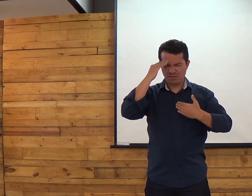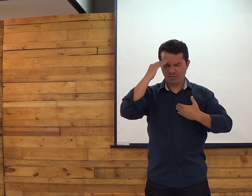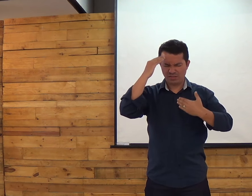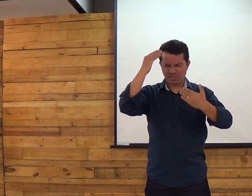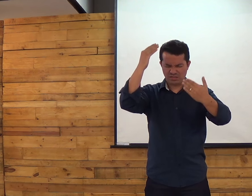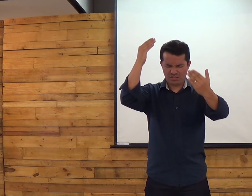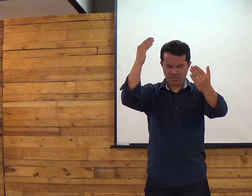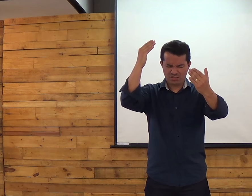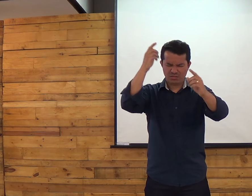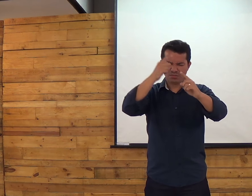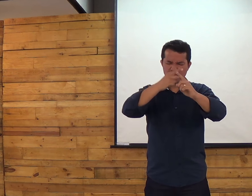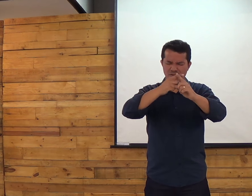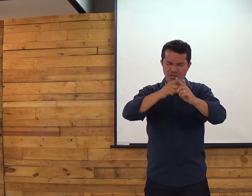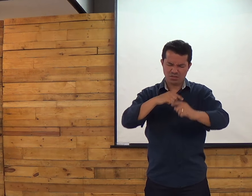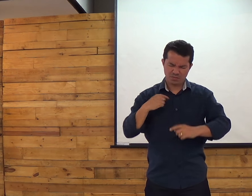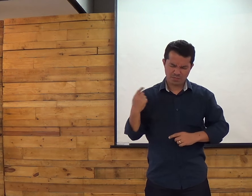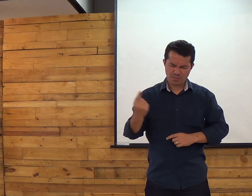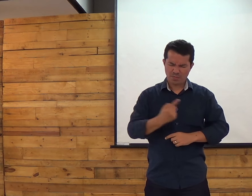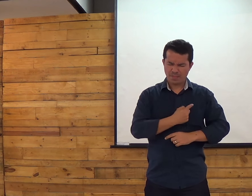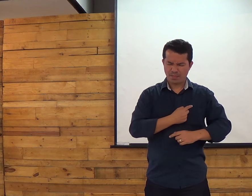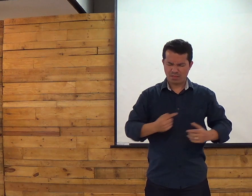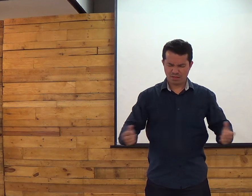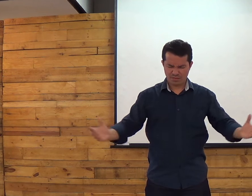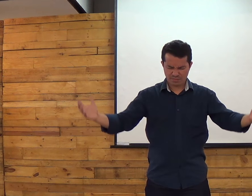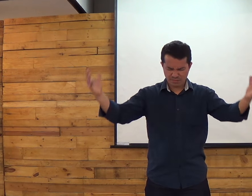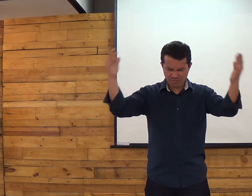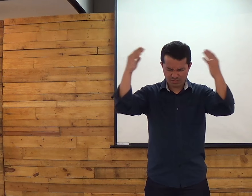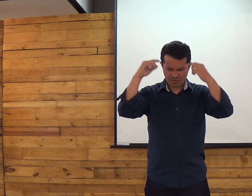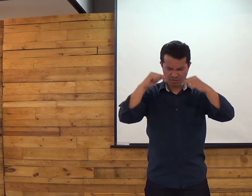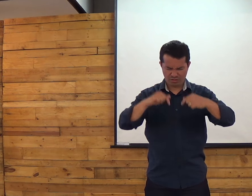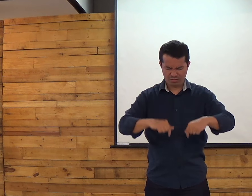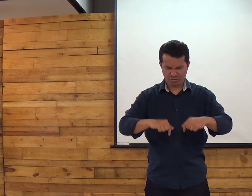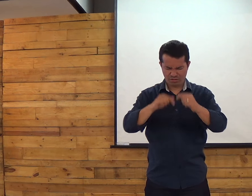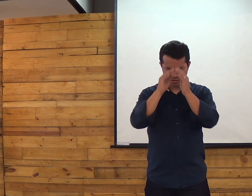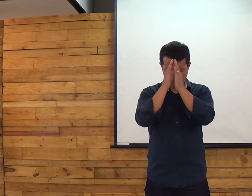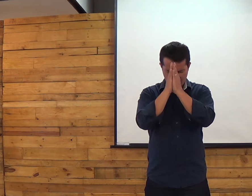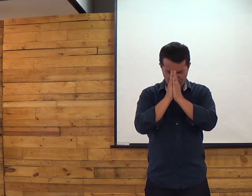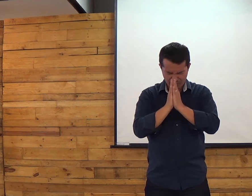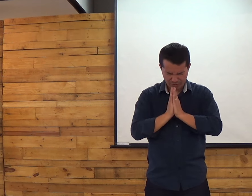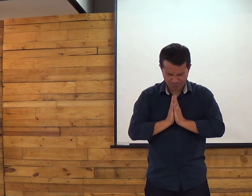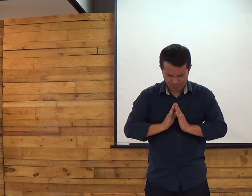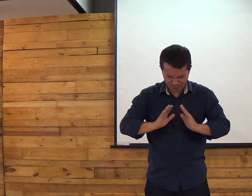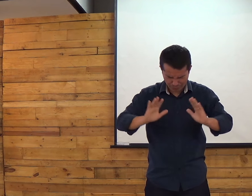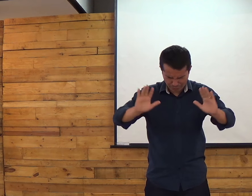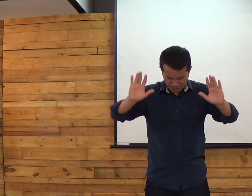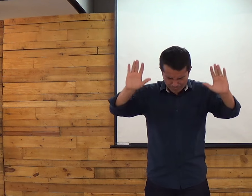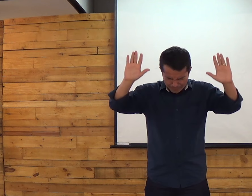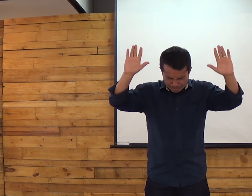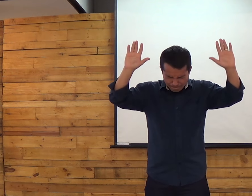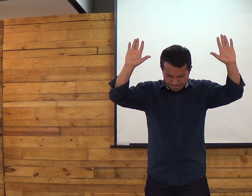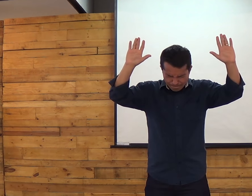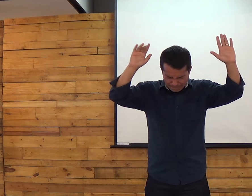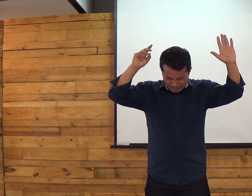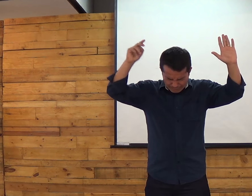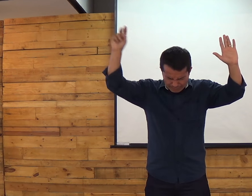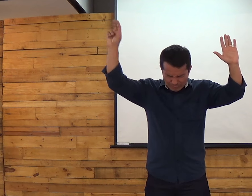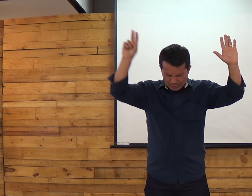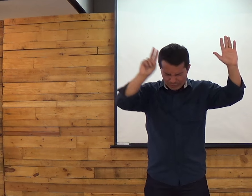Pai, que estás no céu, nós te agradecemos porque estamos aqui para adorar